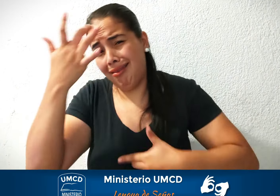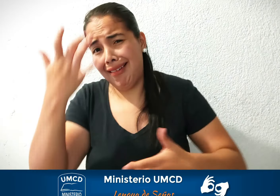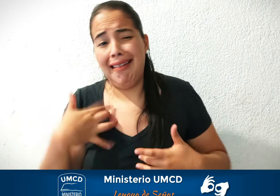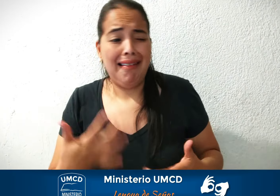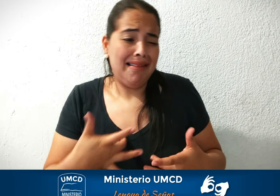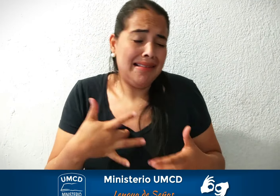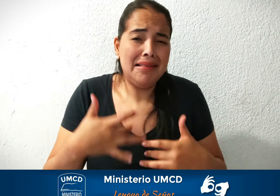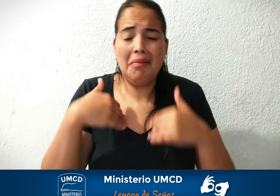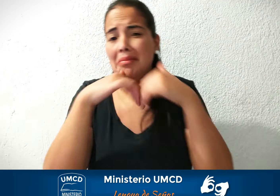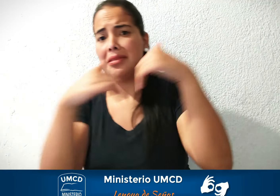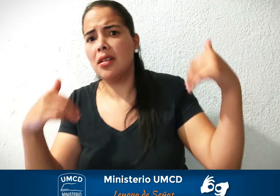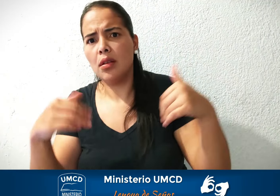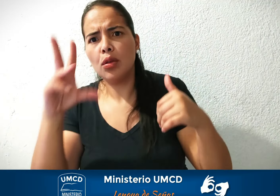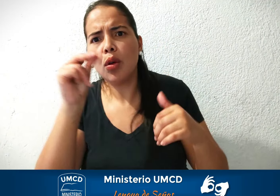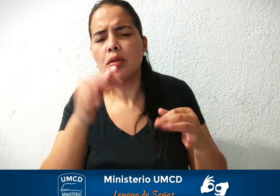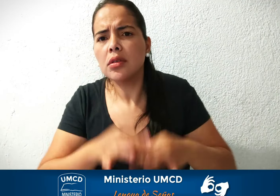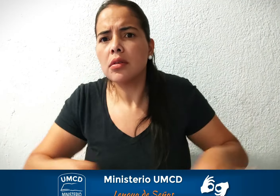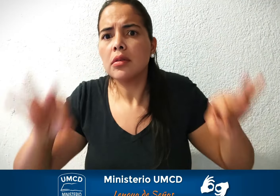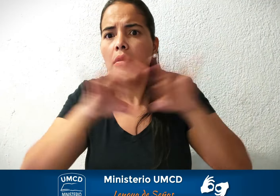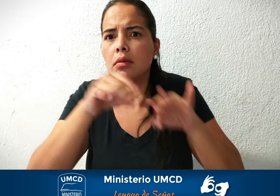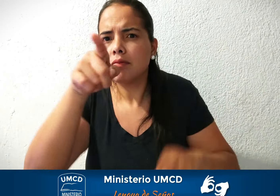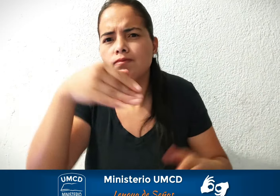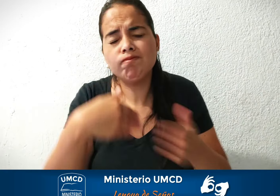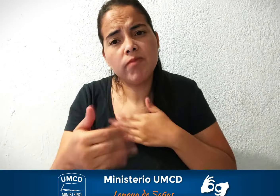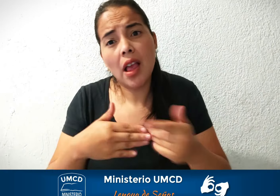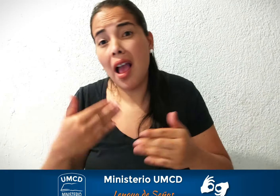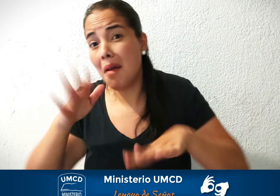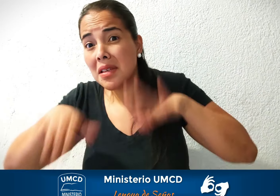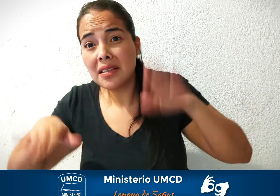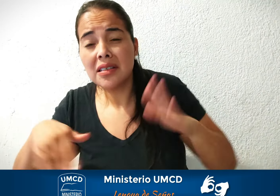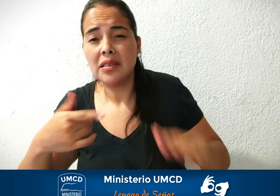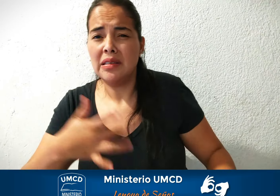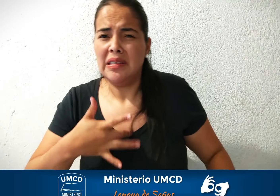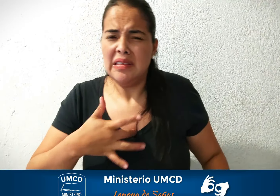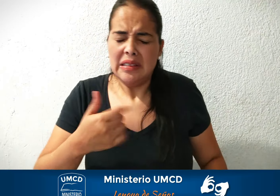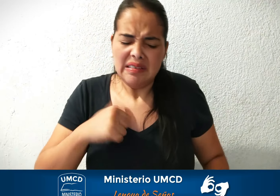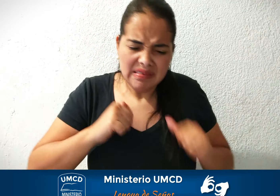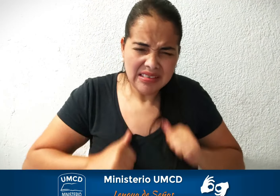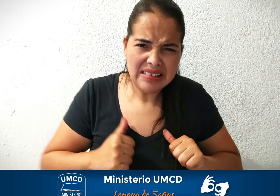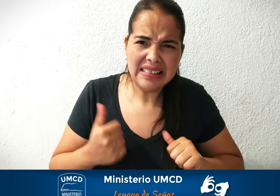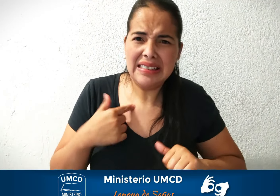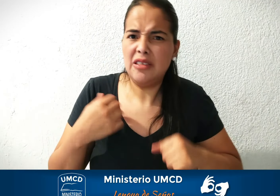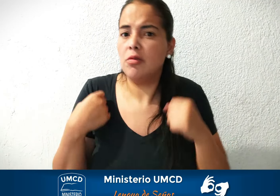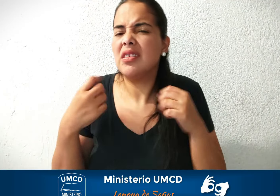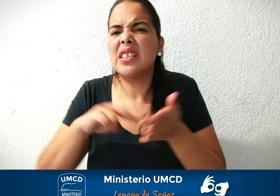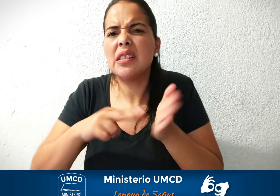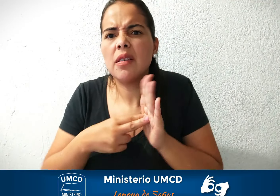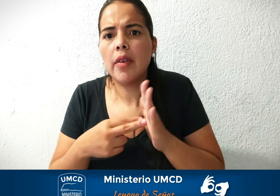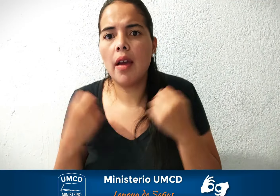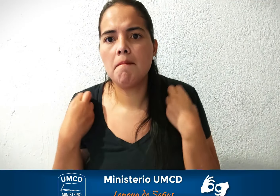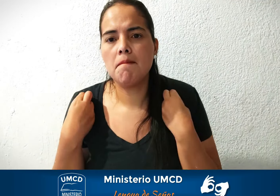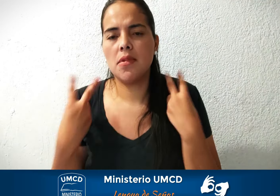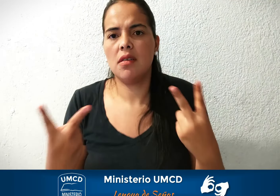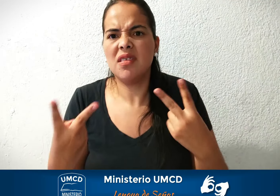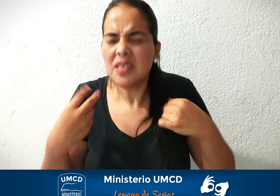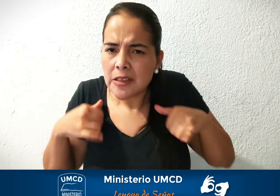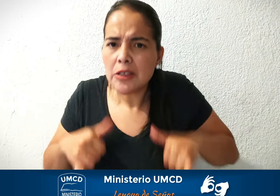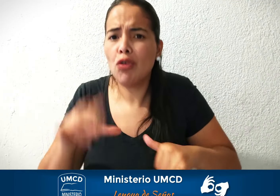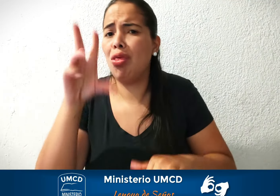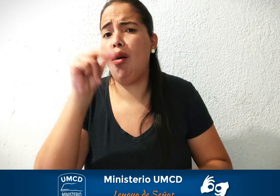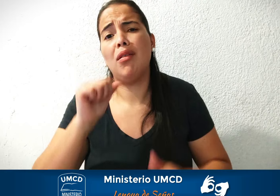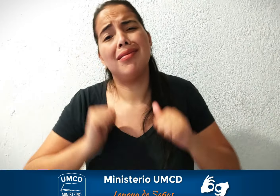agrado, sino porque eso significa que aunque hay aspectos de su carácter que hacen que se incline a